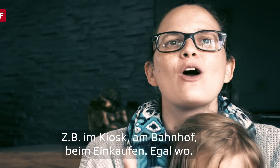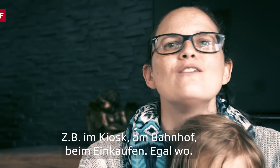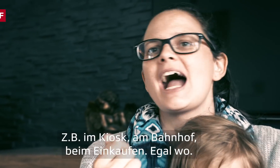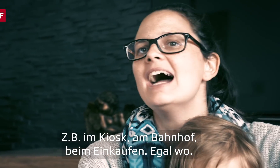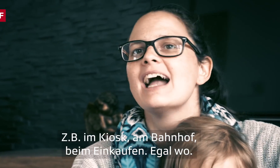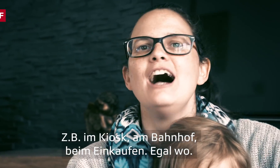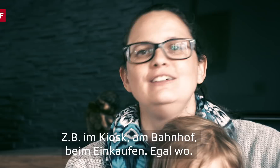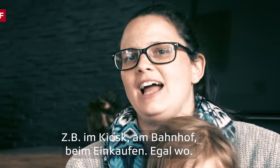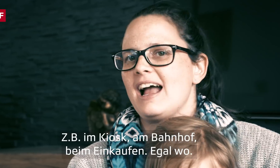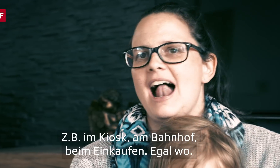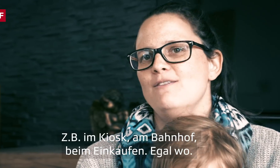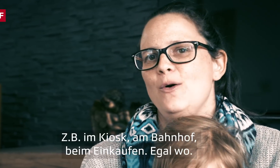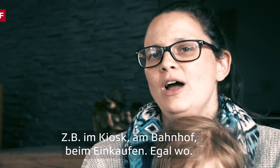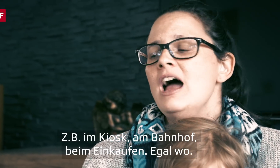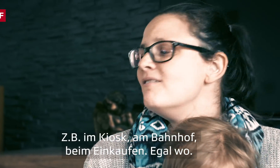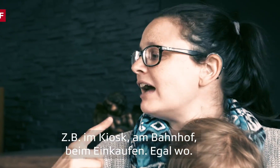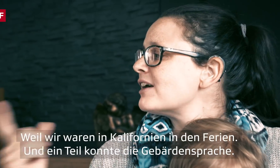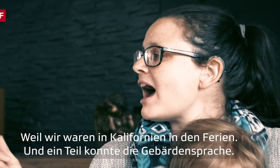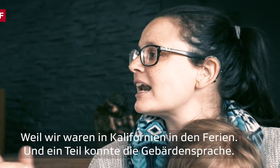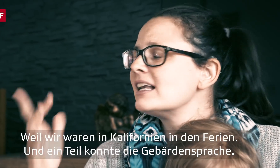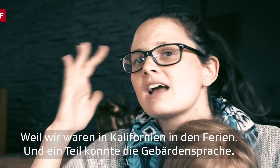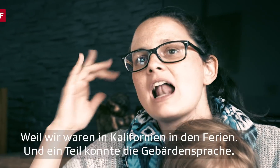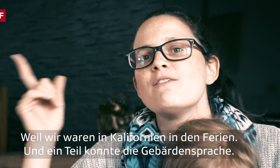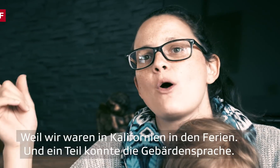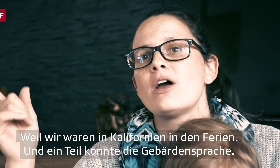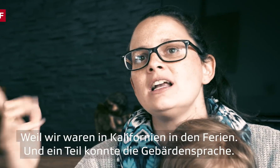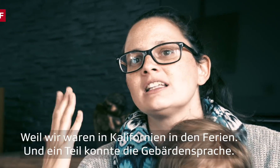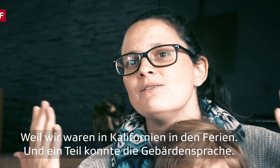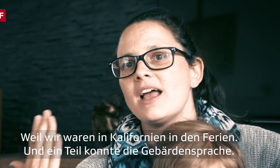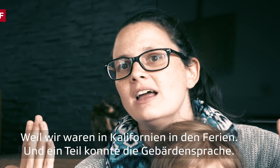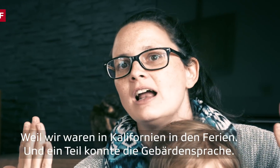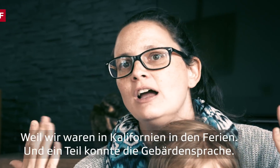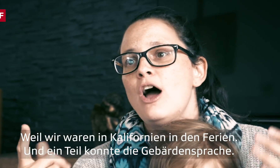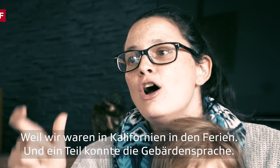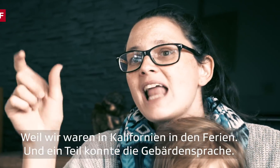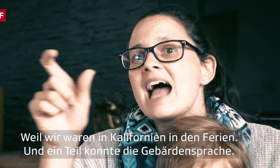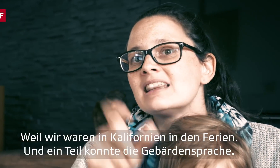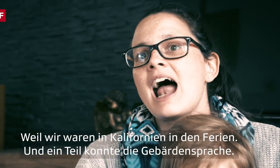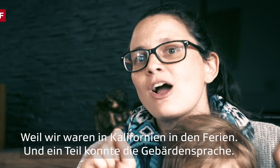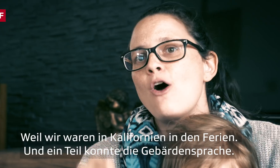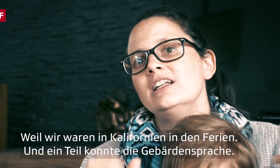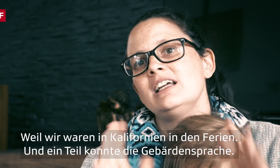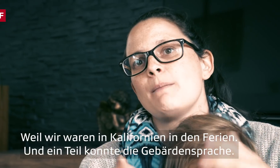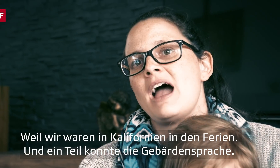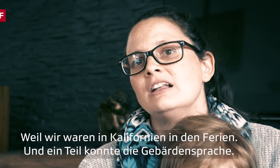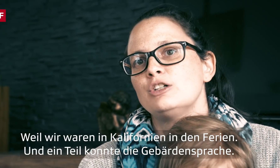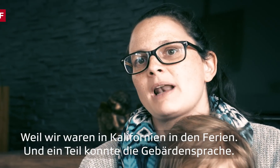Bahnhof, Einkauf, egal wo. Weil wir waren in Kalifornien geboren und ein Teil konnte die